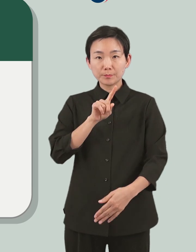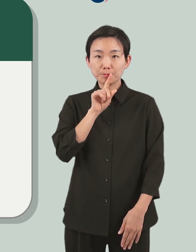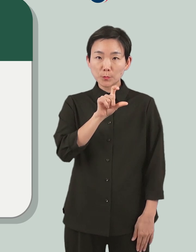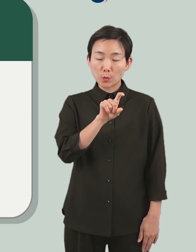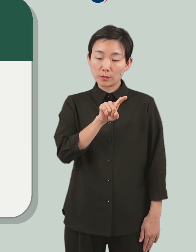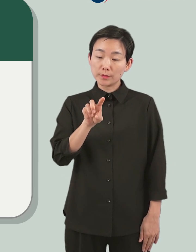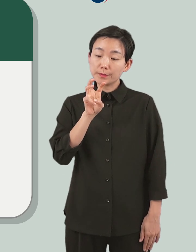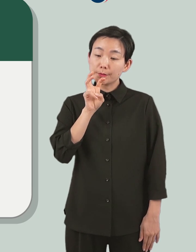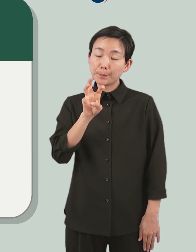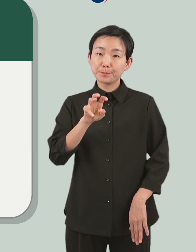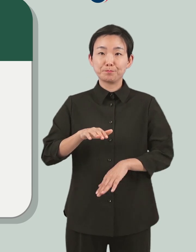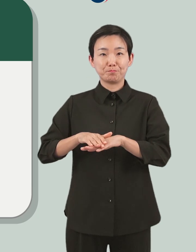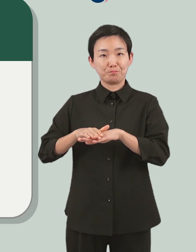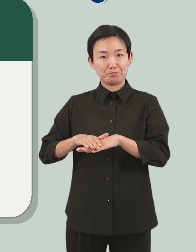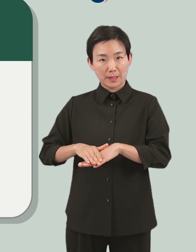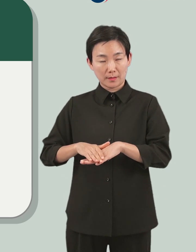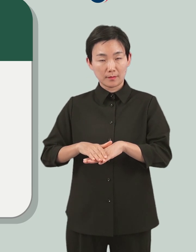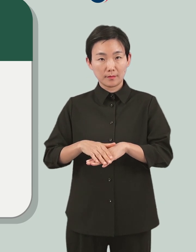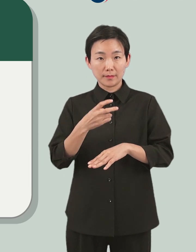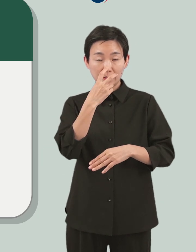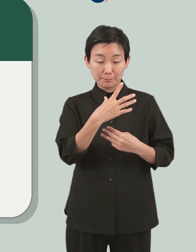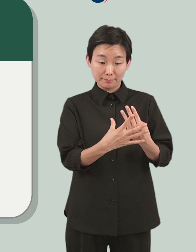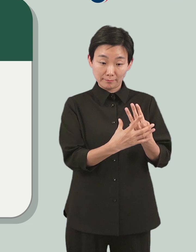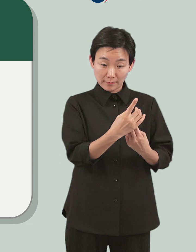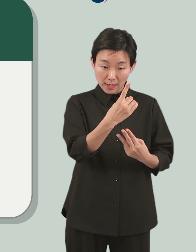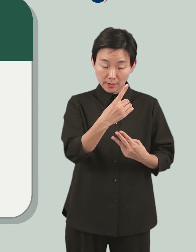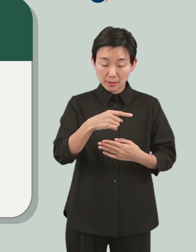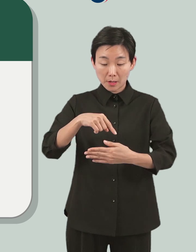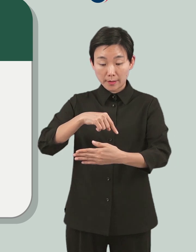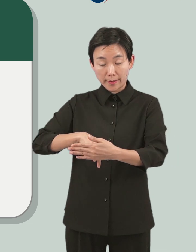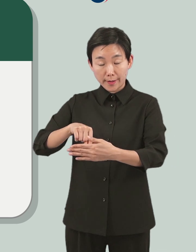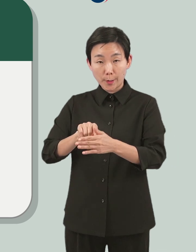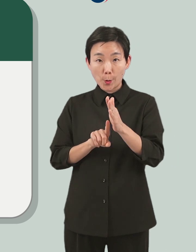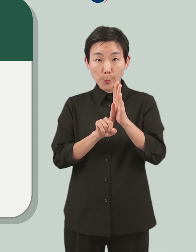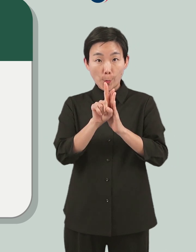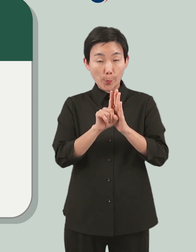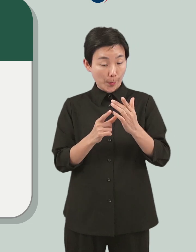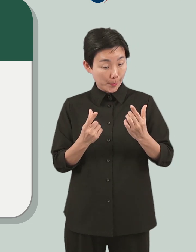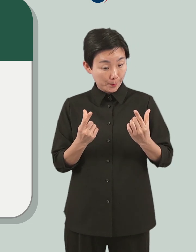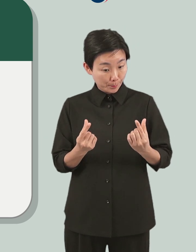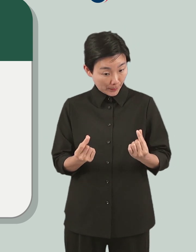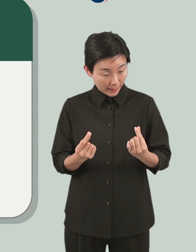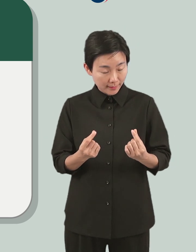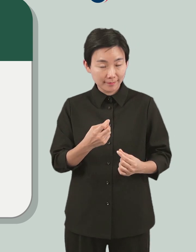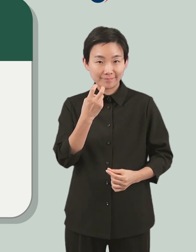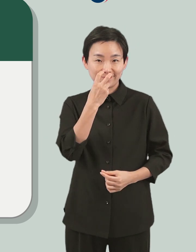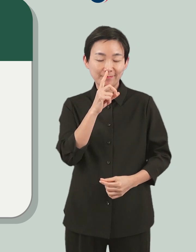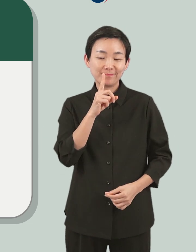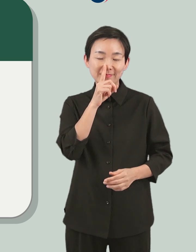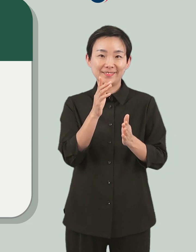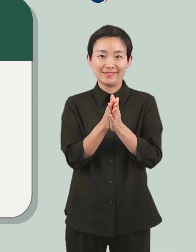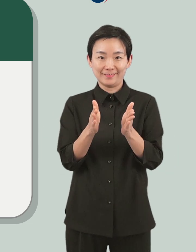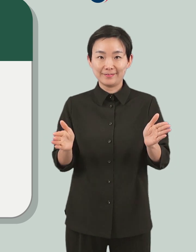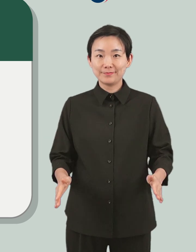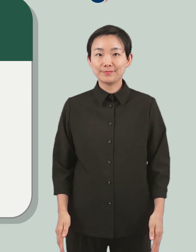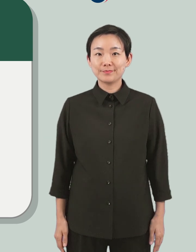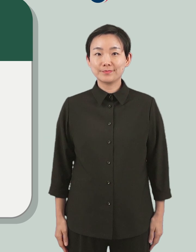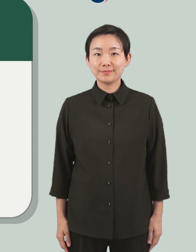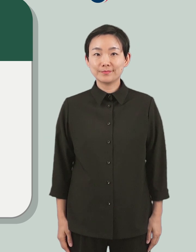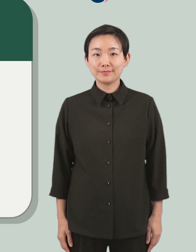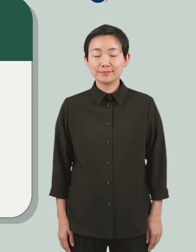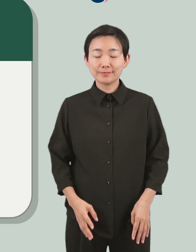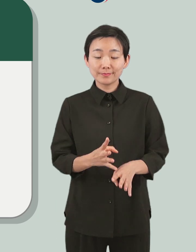두어 온도를 실온과 같게 한 후 검사합니다. 유효기간을 확인하고 유효기간이 지난 제품은